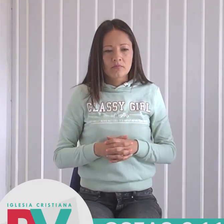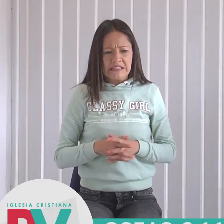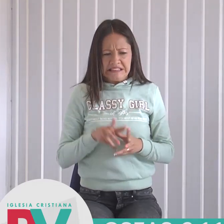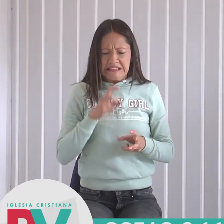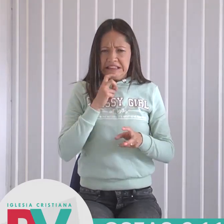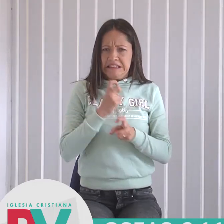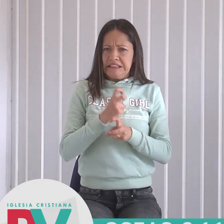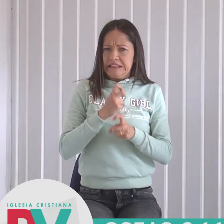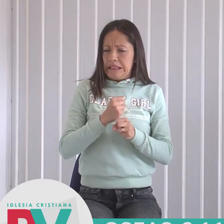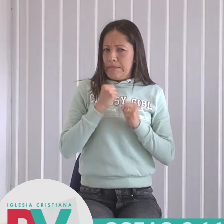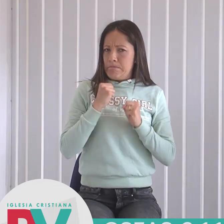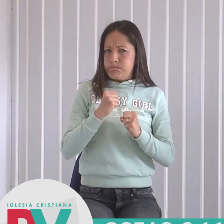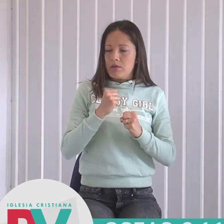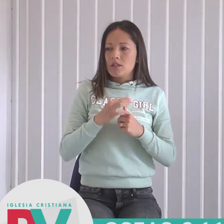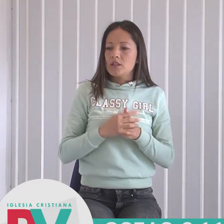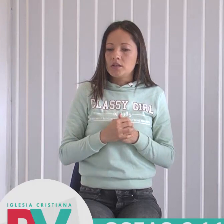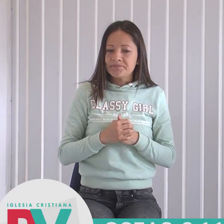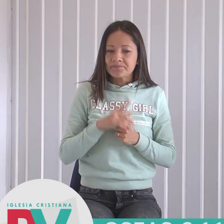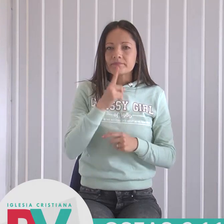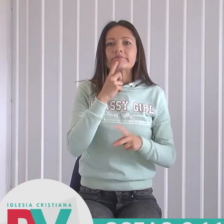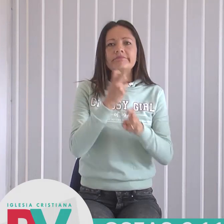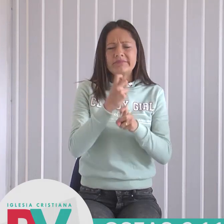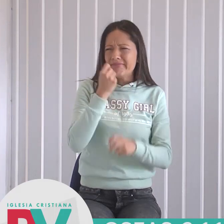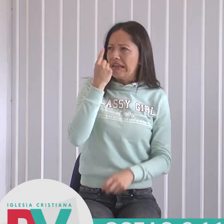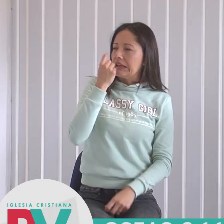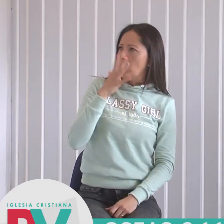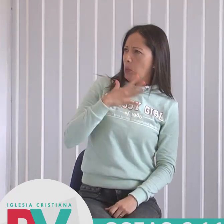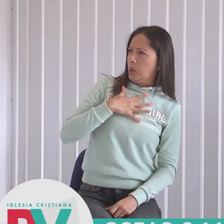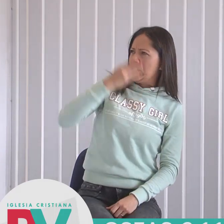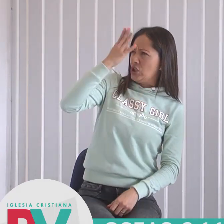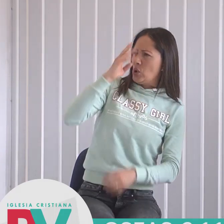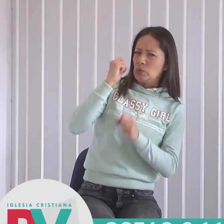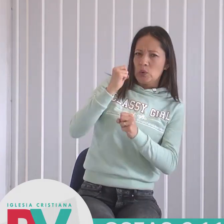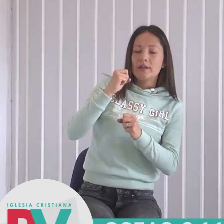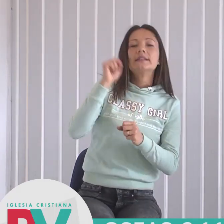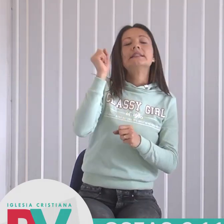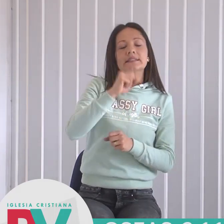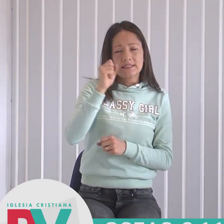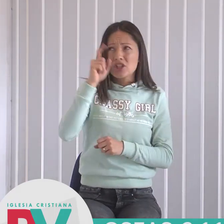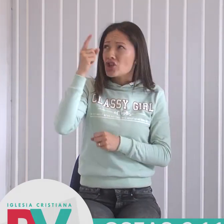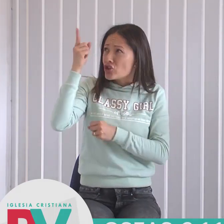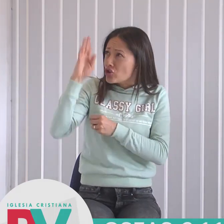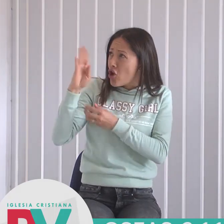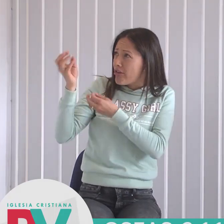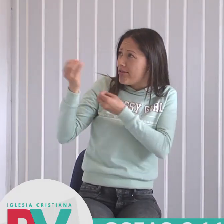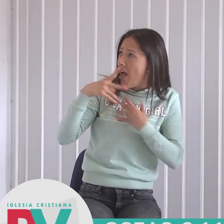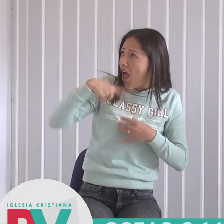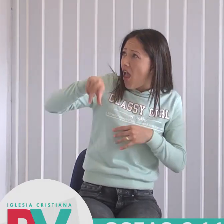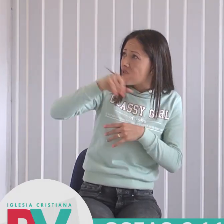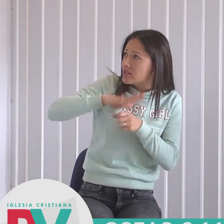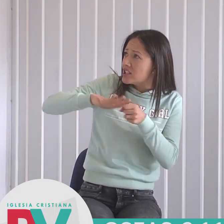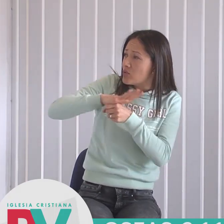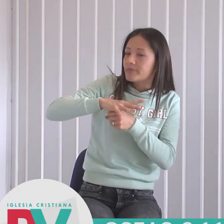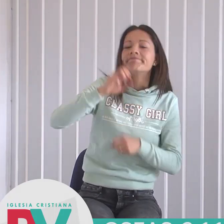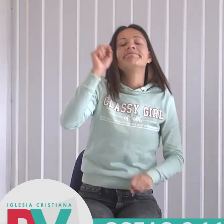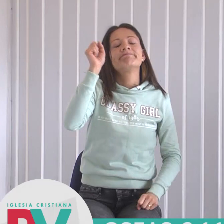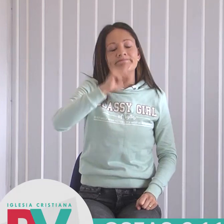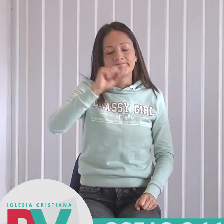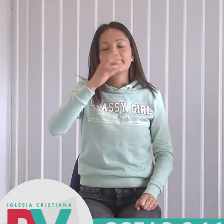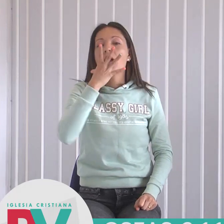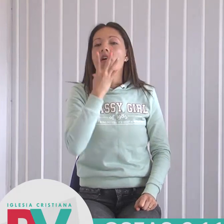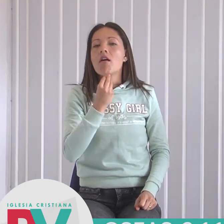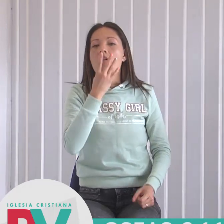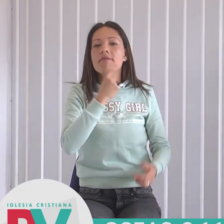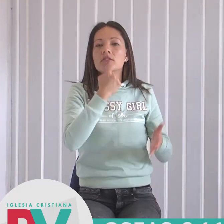Suena duro. Suena difícil de entender. ¿Dios va a buscar eso para nosotros? Sí. Hebreos